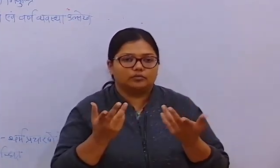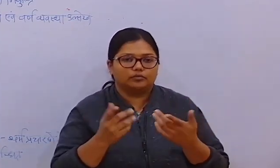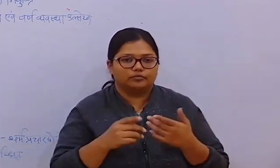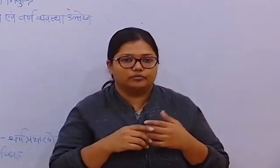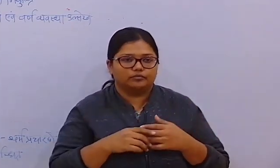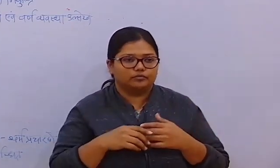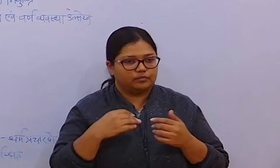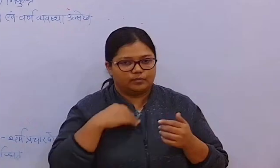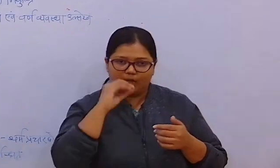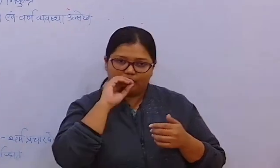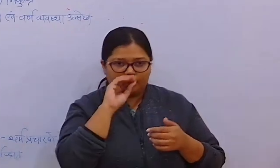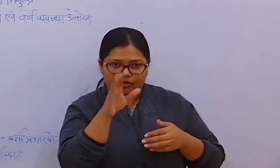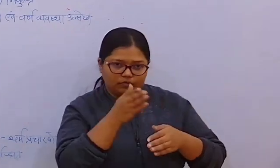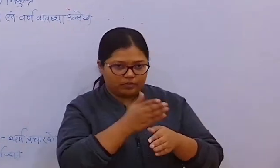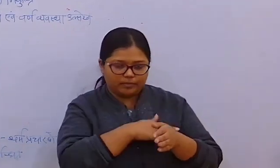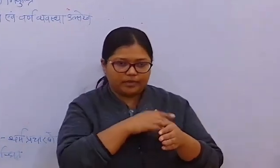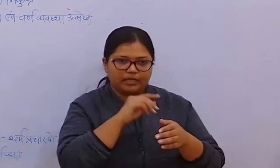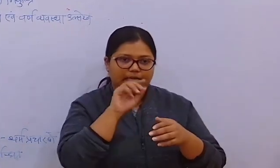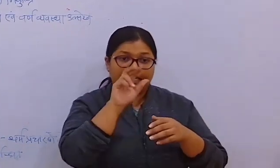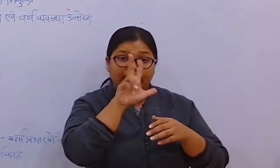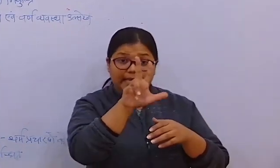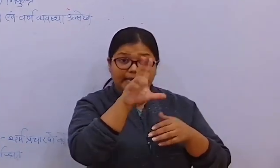आपको सिर्फ 2 लाइन में इसको लिखा दे रहा हूँ,